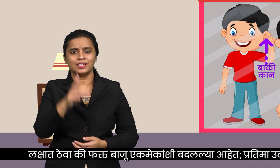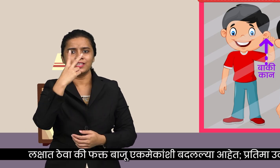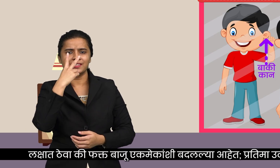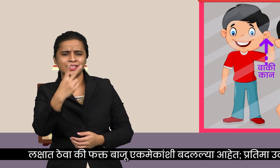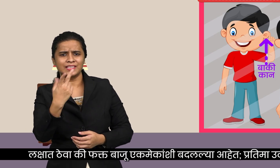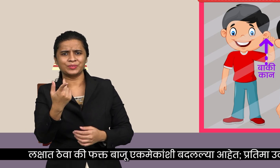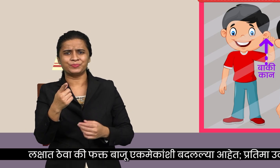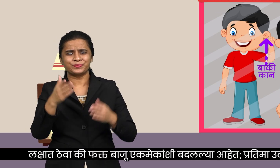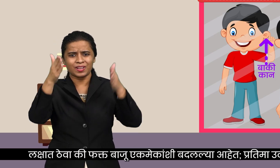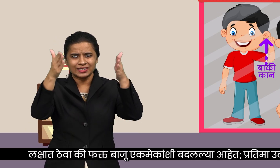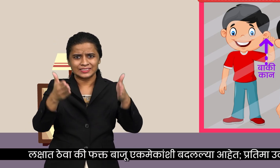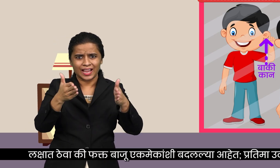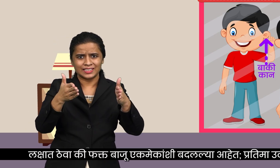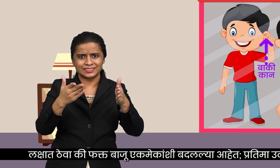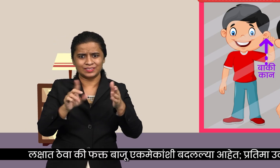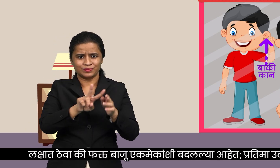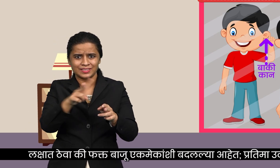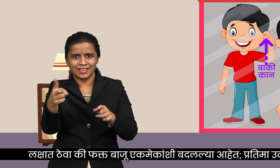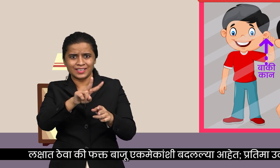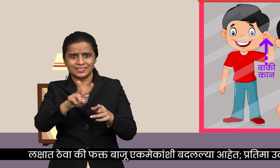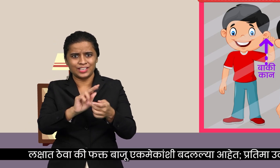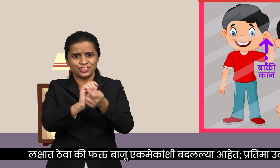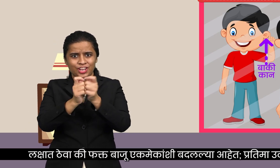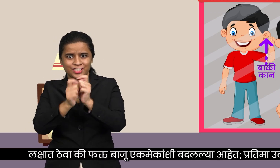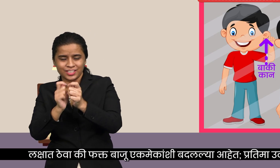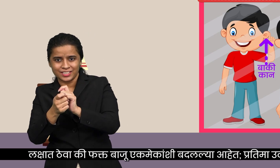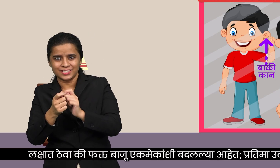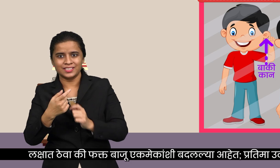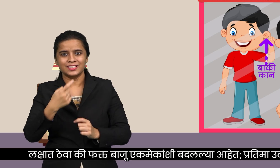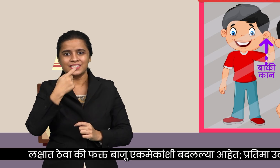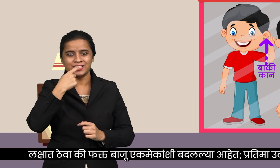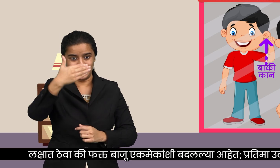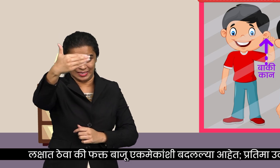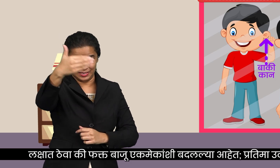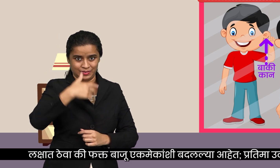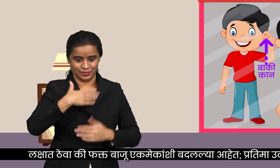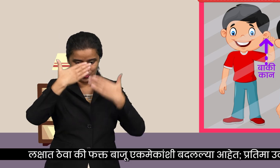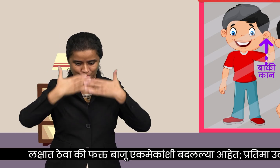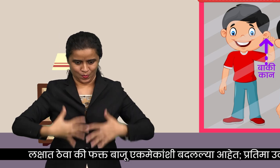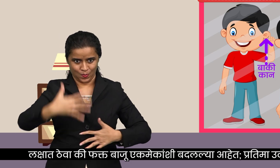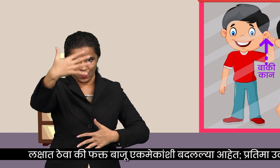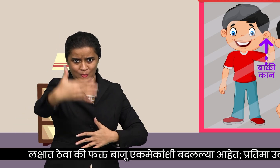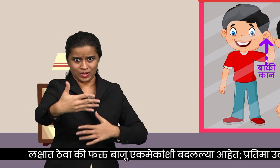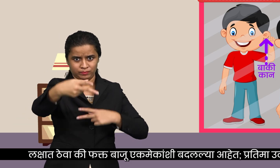लक्षात ठेवा की फक्त बाजू एकमेकांशी बदलल्या आहेत, प्रतिमा उलटी दिसत नाही.